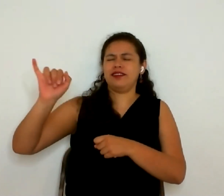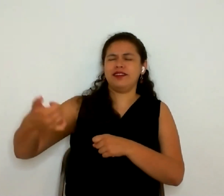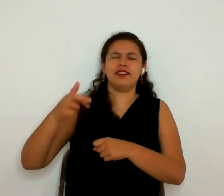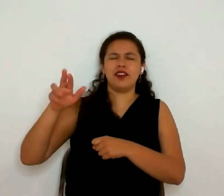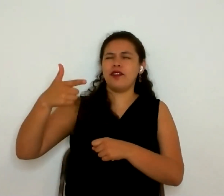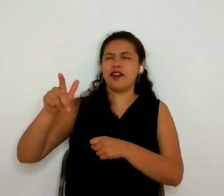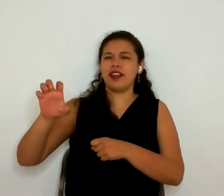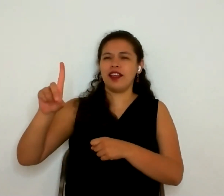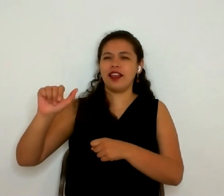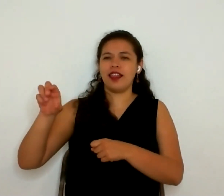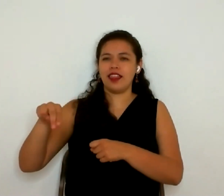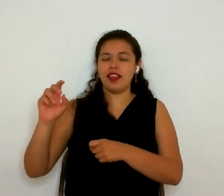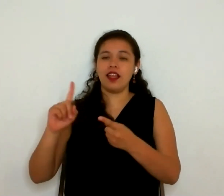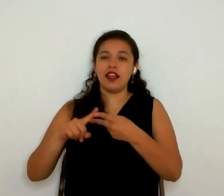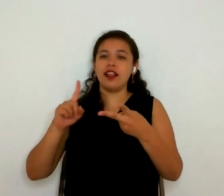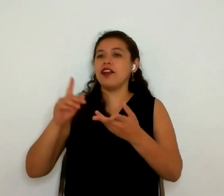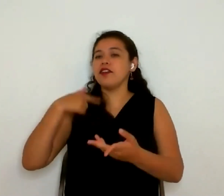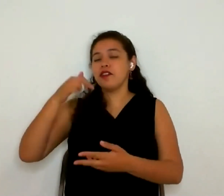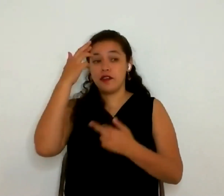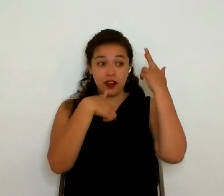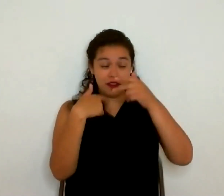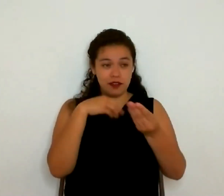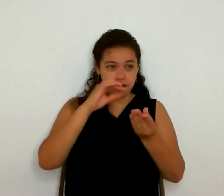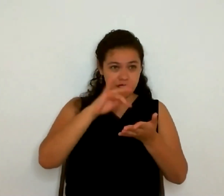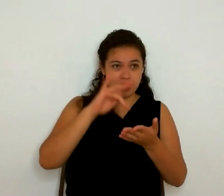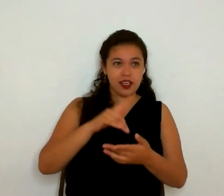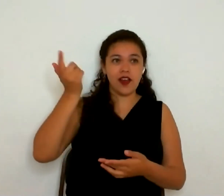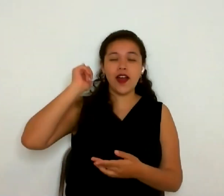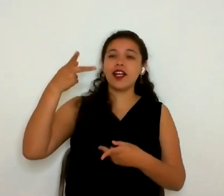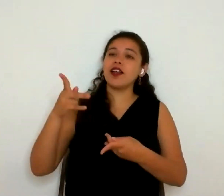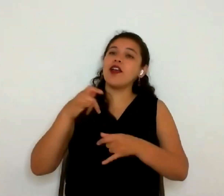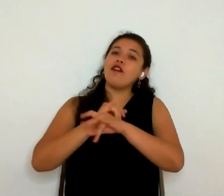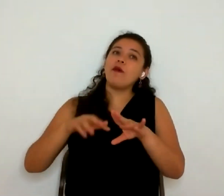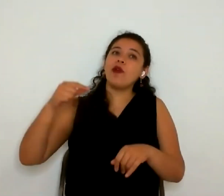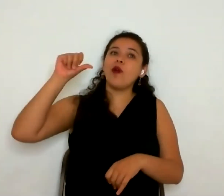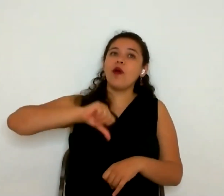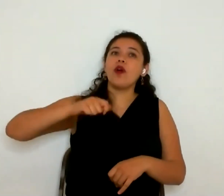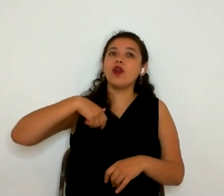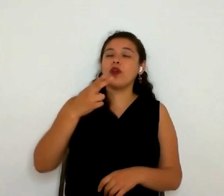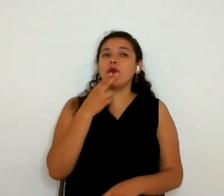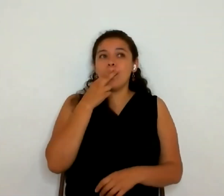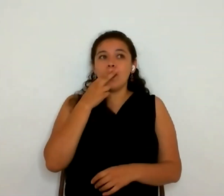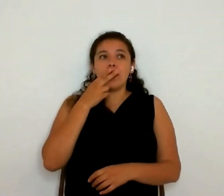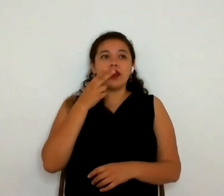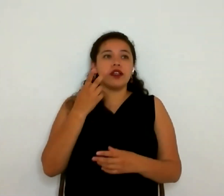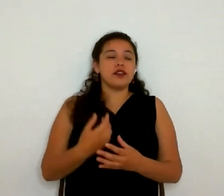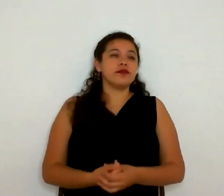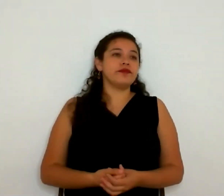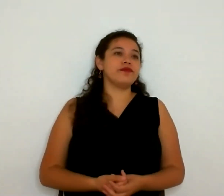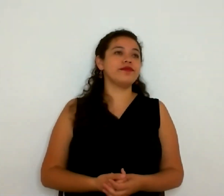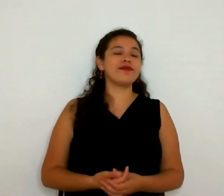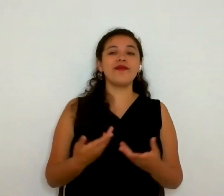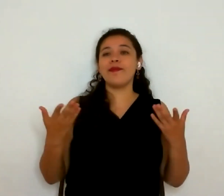a veces a ustedes bueno pues espero que la información que les dije ésta haya sido de utilidad y bueno vamos a